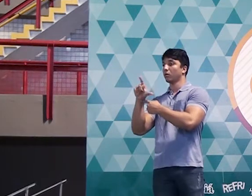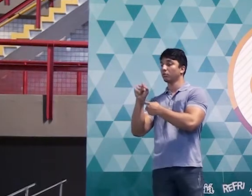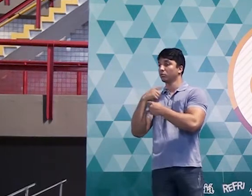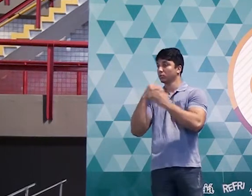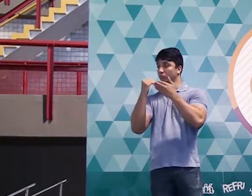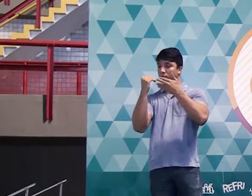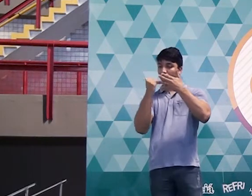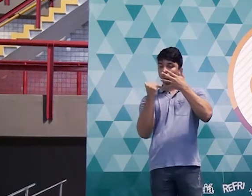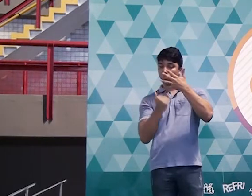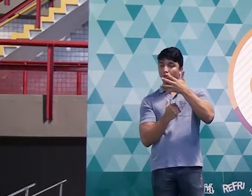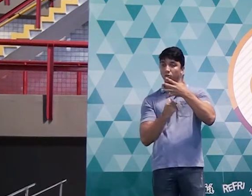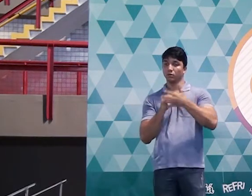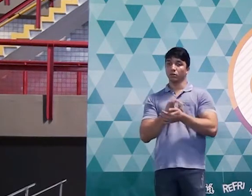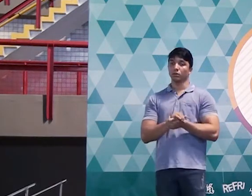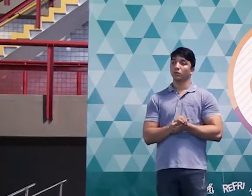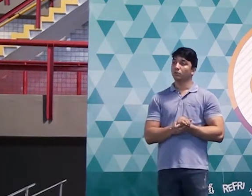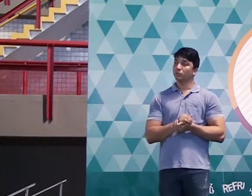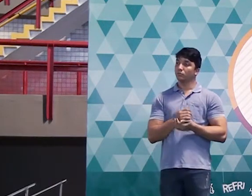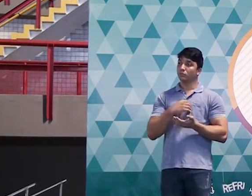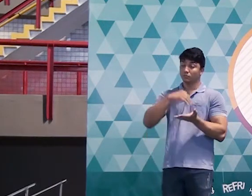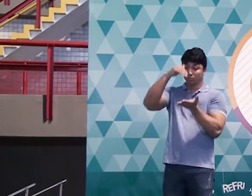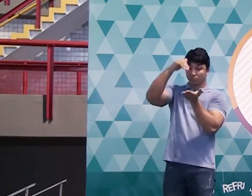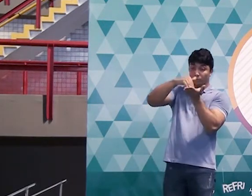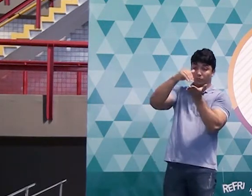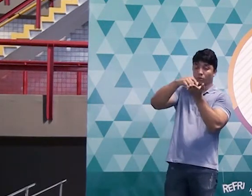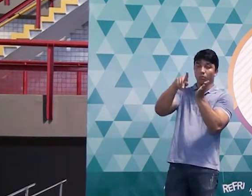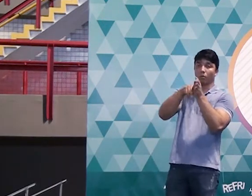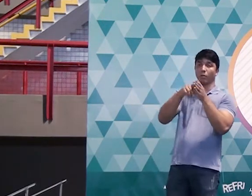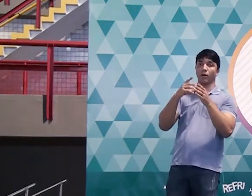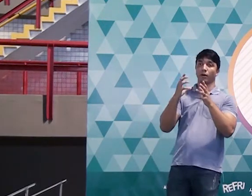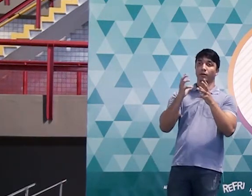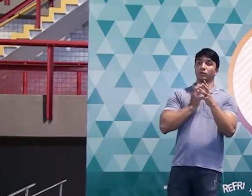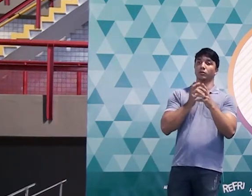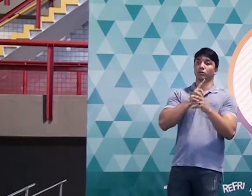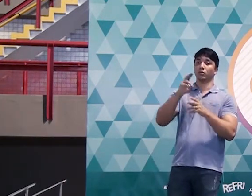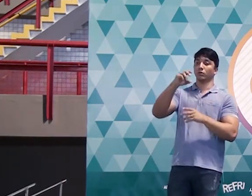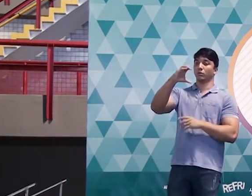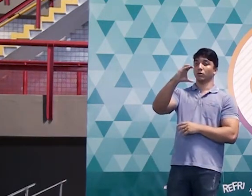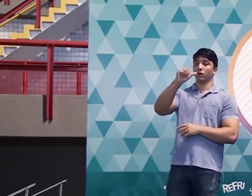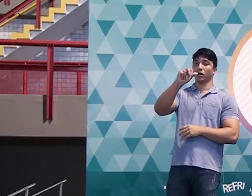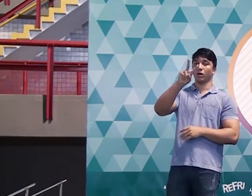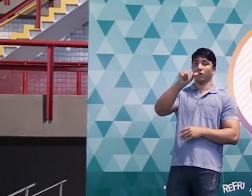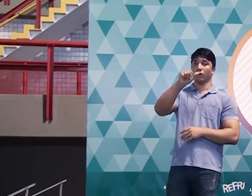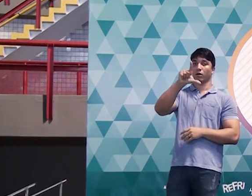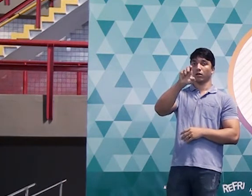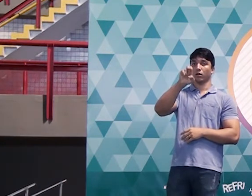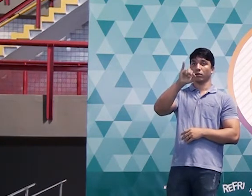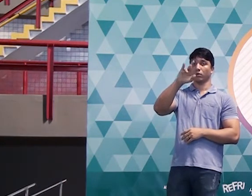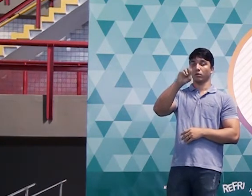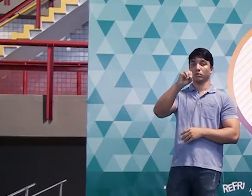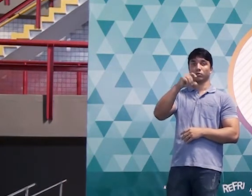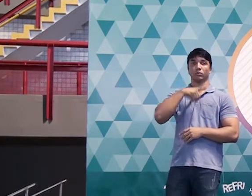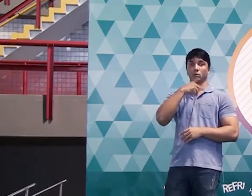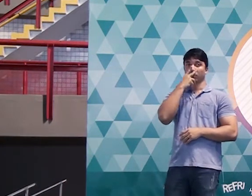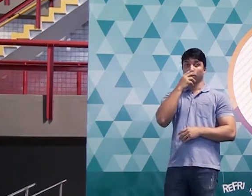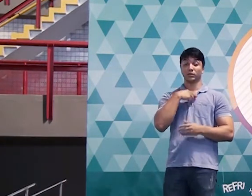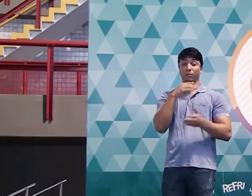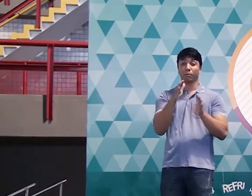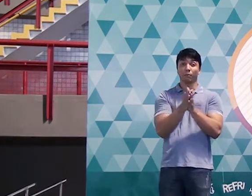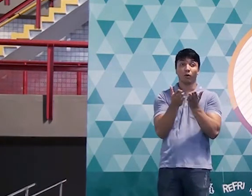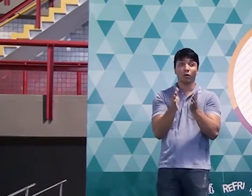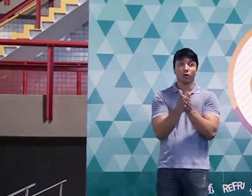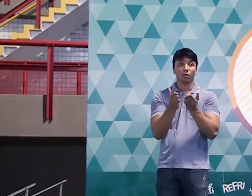de nobreza, tá bom? O menor nobre que você pode ser é um cavaleiro. O cavaleiro é um nobre tão